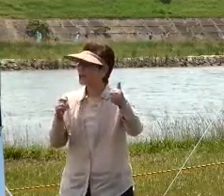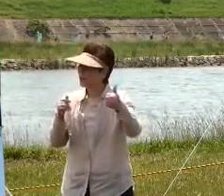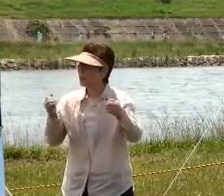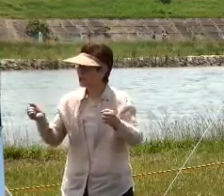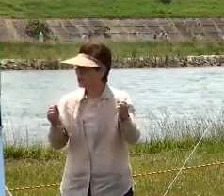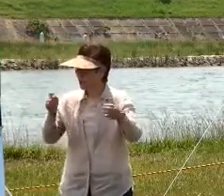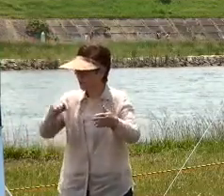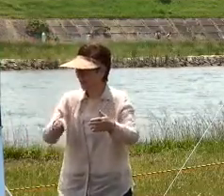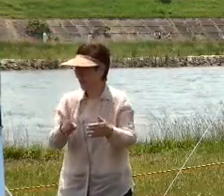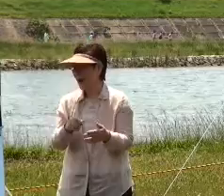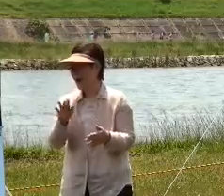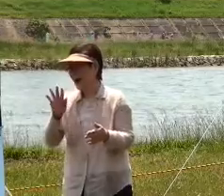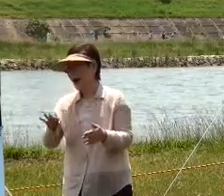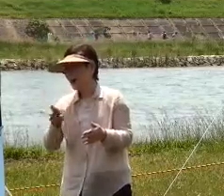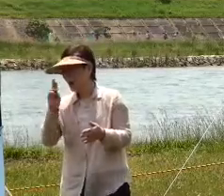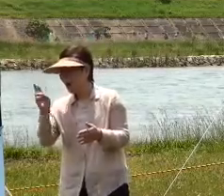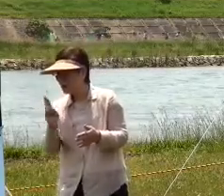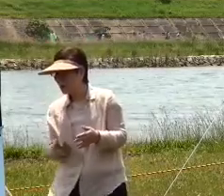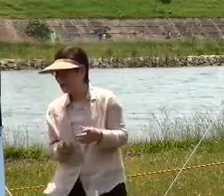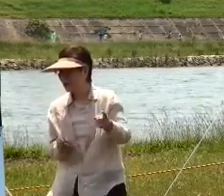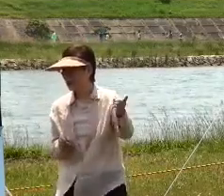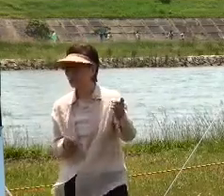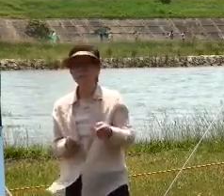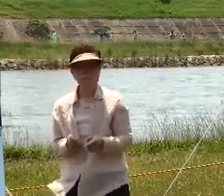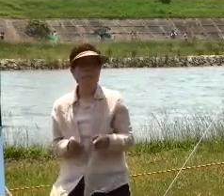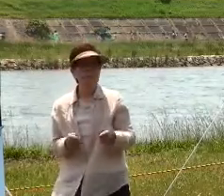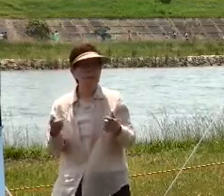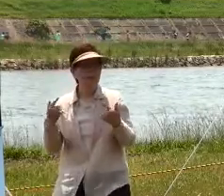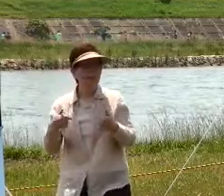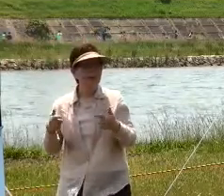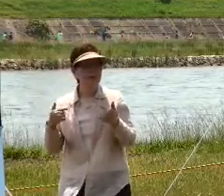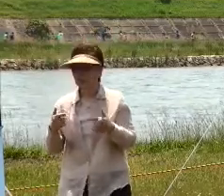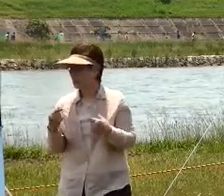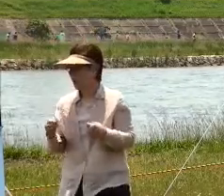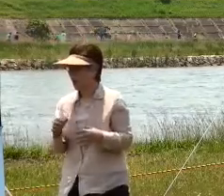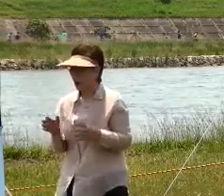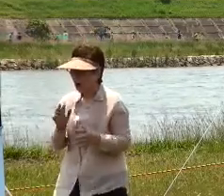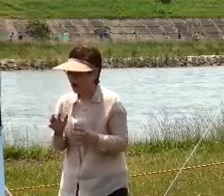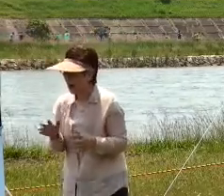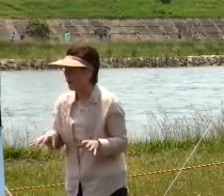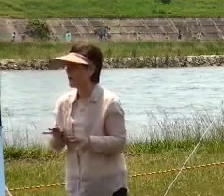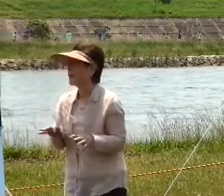でもそういうことしょっちゅうやってるが、やっぱりやるたびに焦りますね。